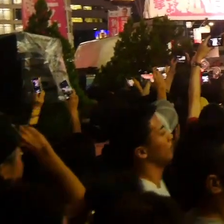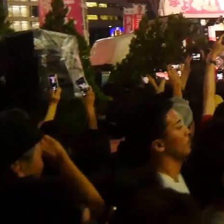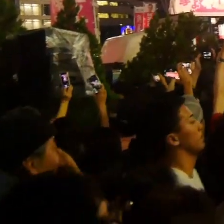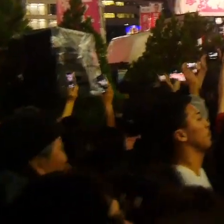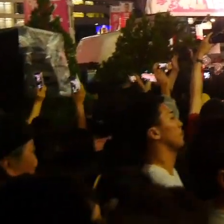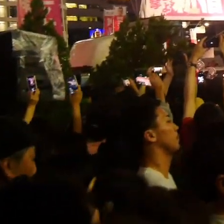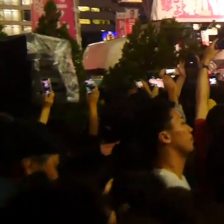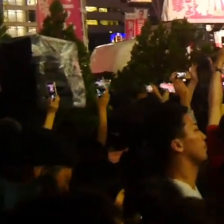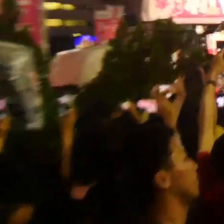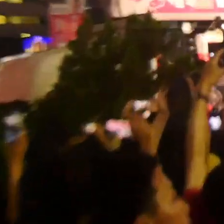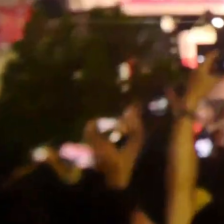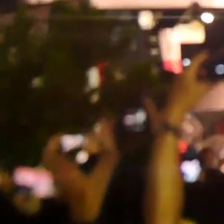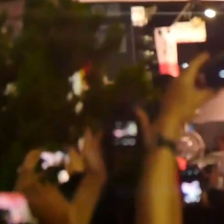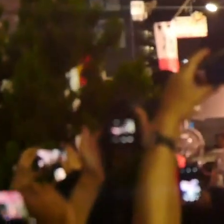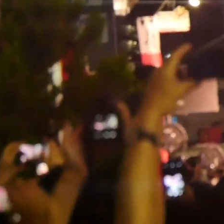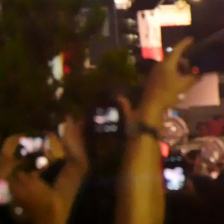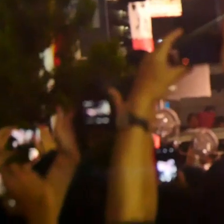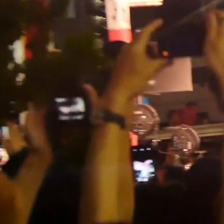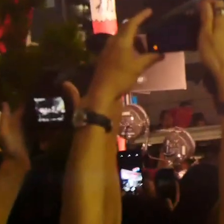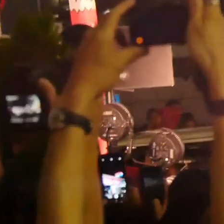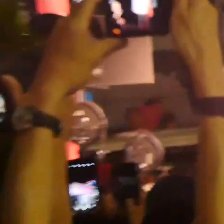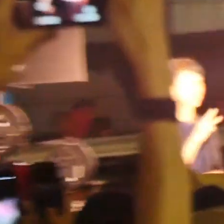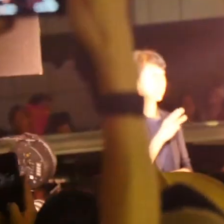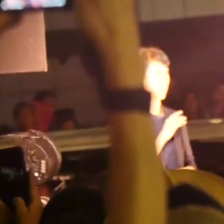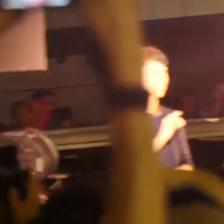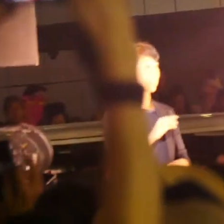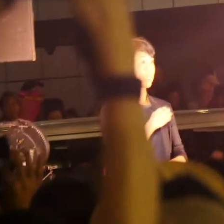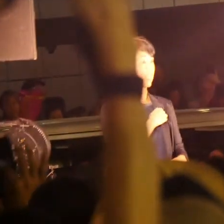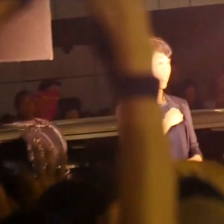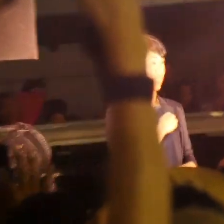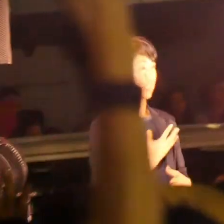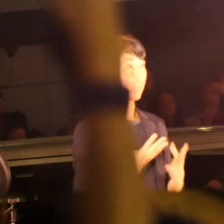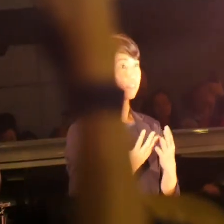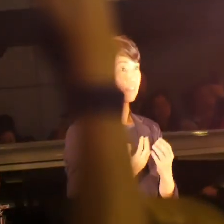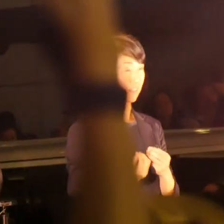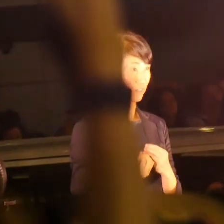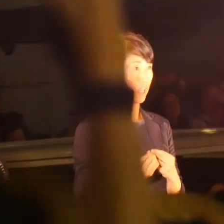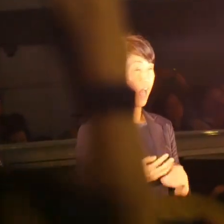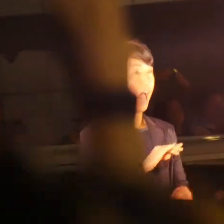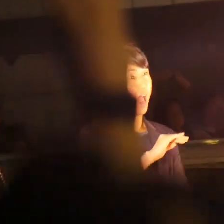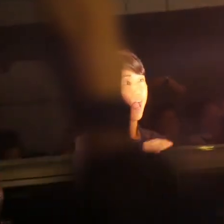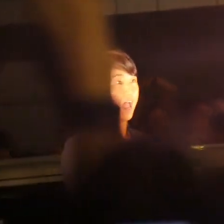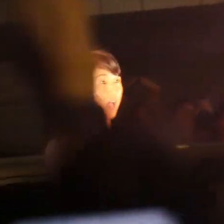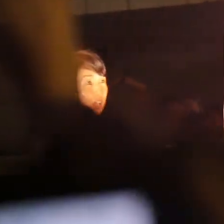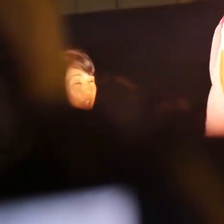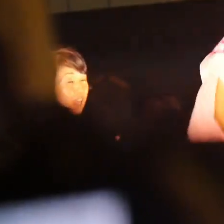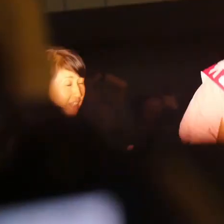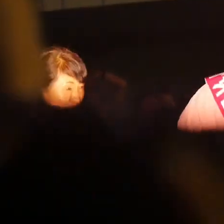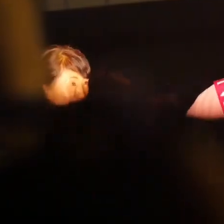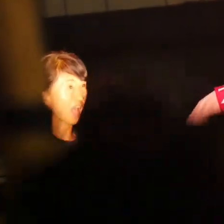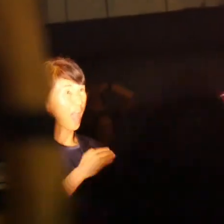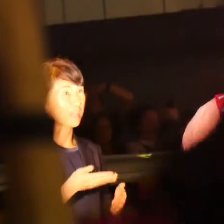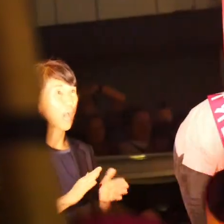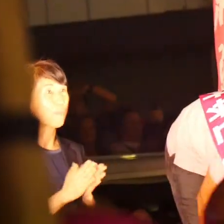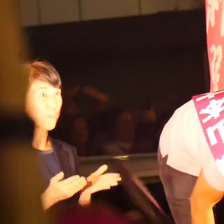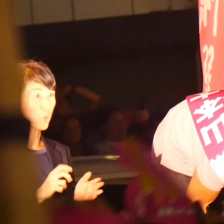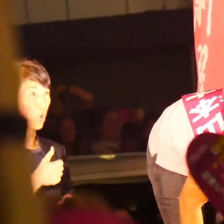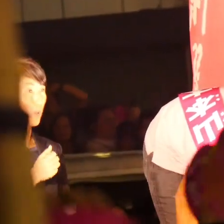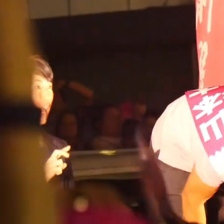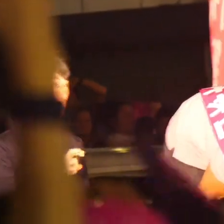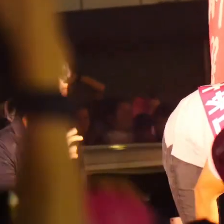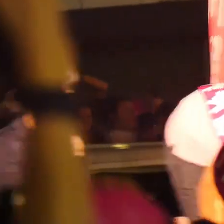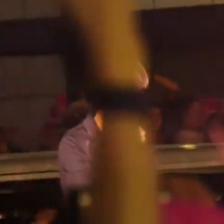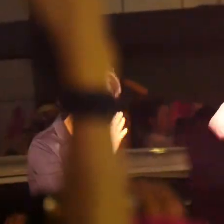っている私、参議院議員をやっておりました山本太郎と申します。よろしくお願いします。